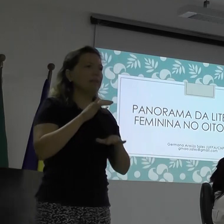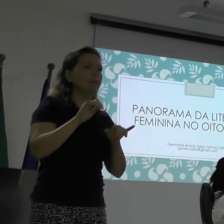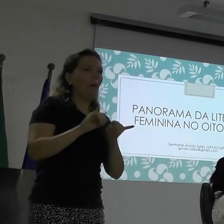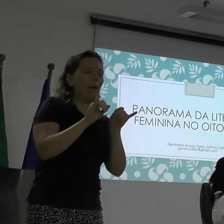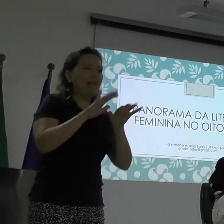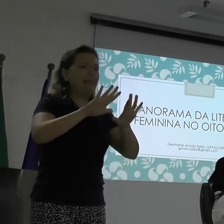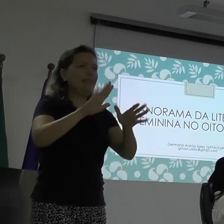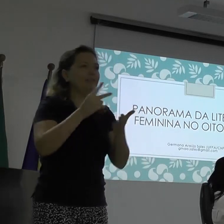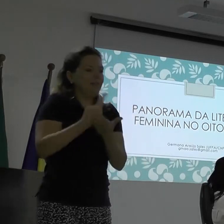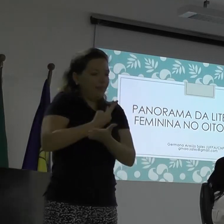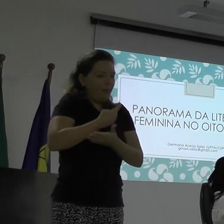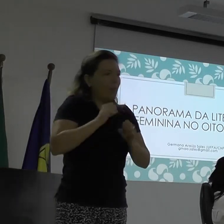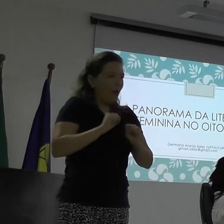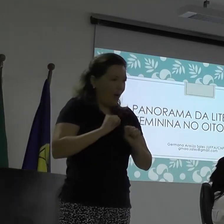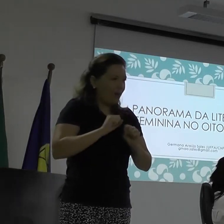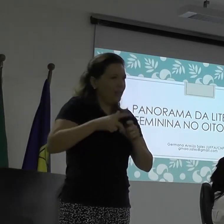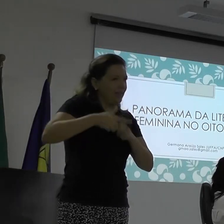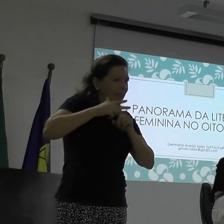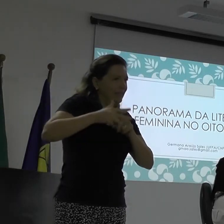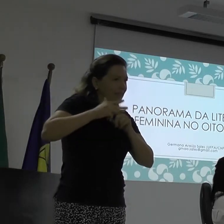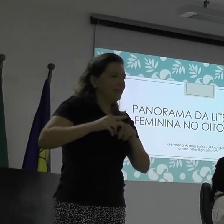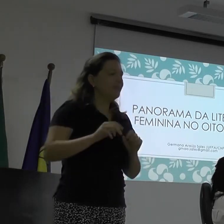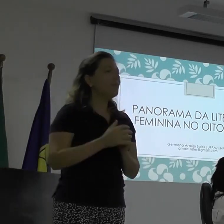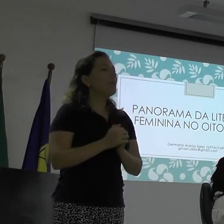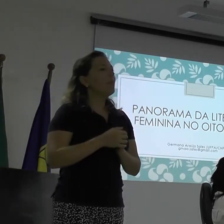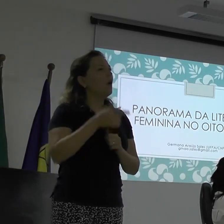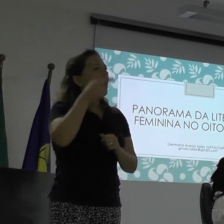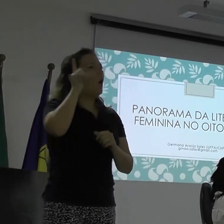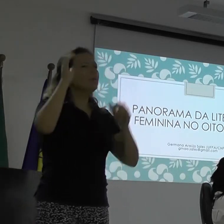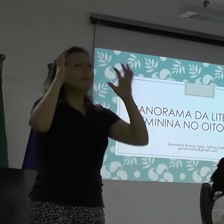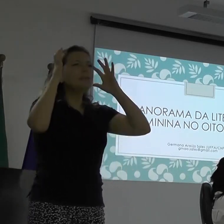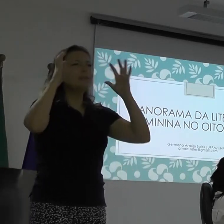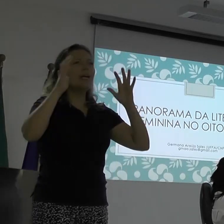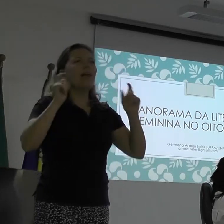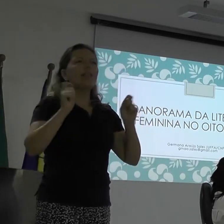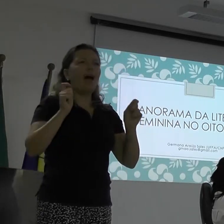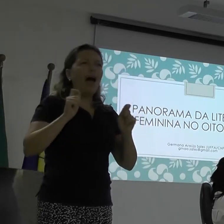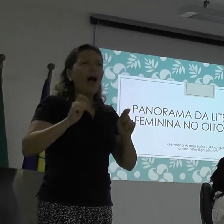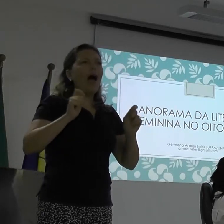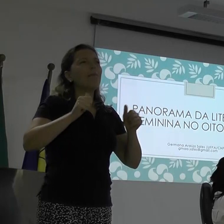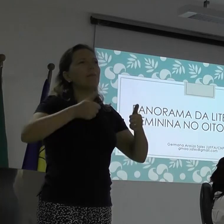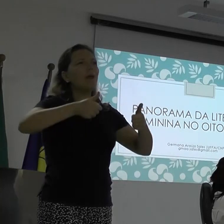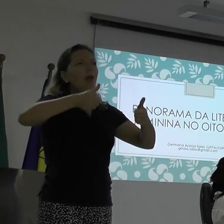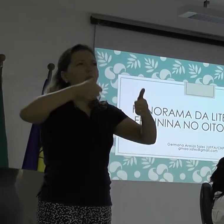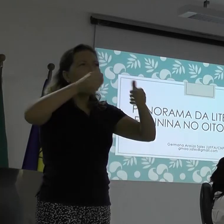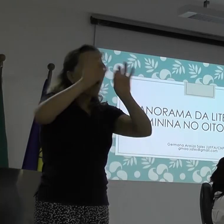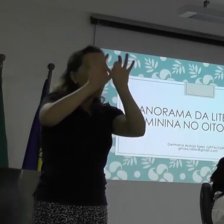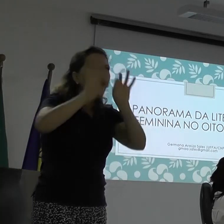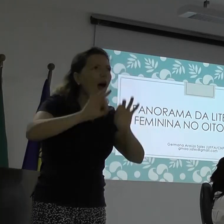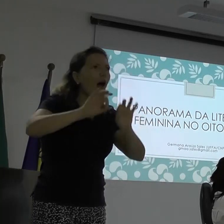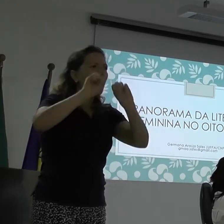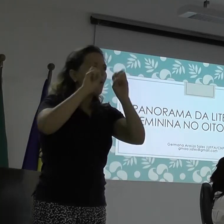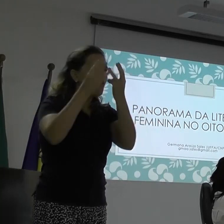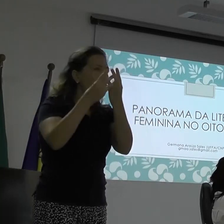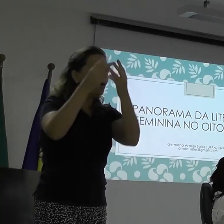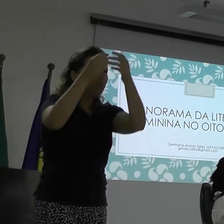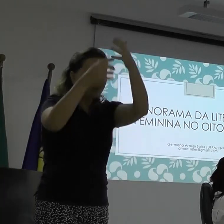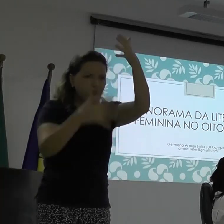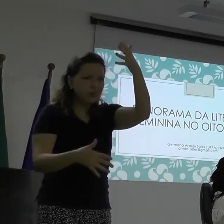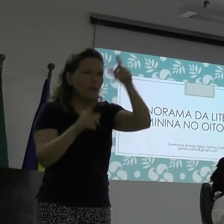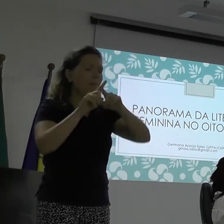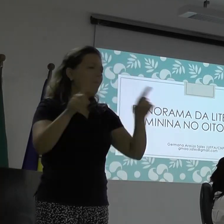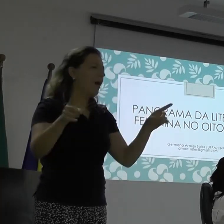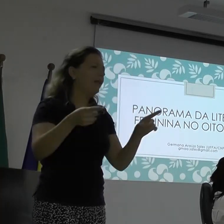Eu ainda pensei ontem que eu ia ter fôlego para melhorar um pouquinho meus slides, mas realmente cheguei muito tarde e